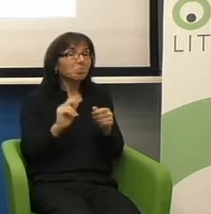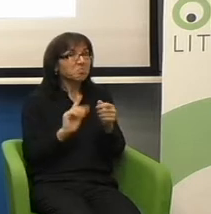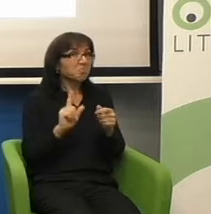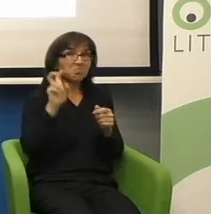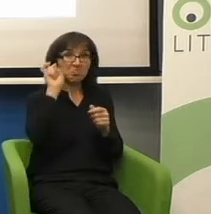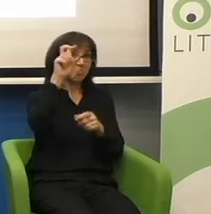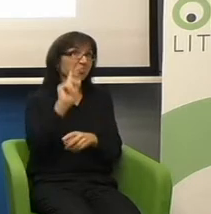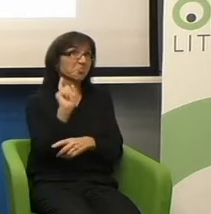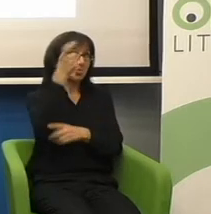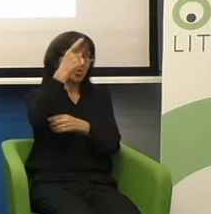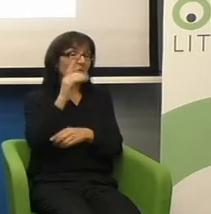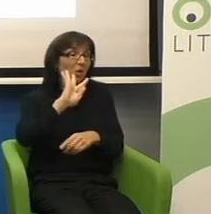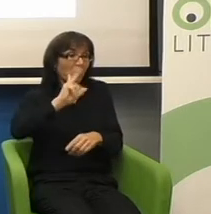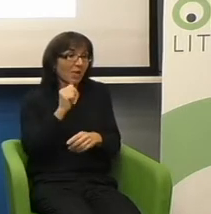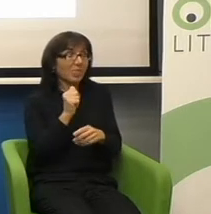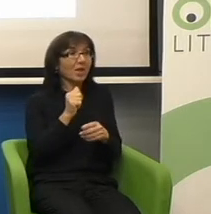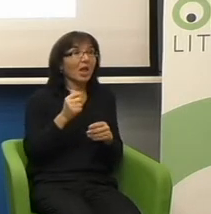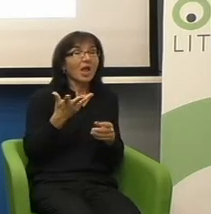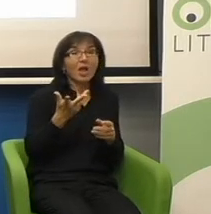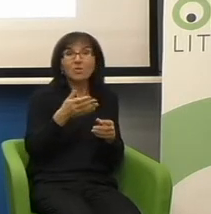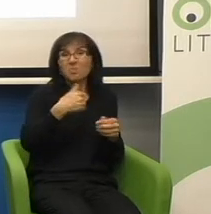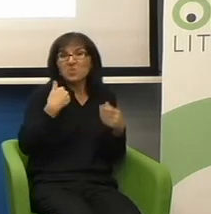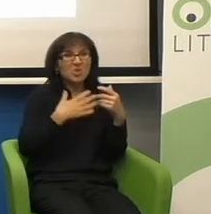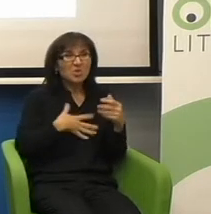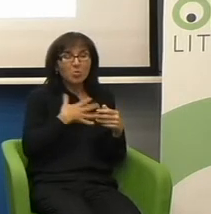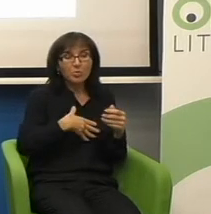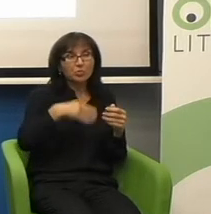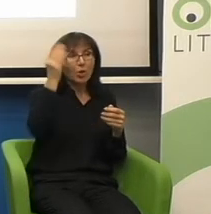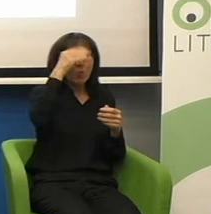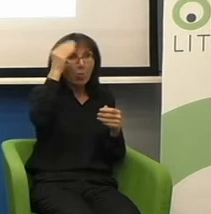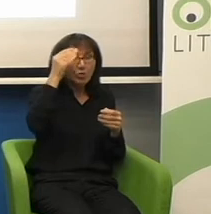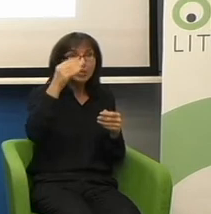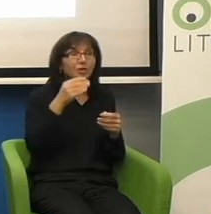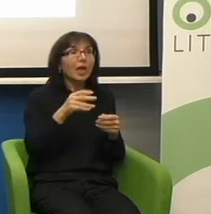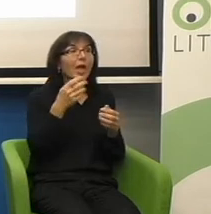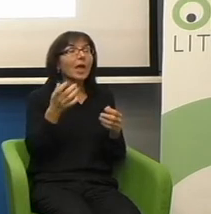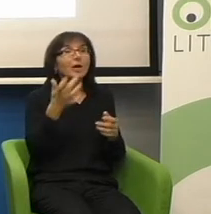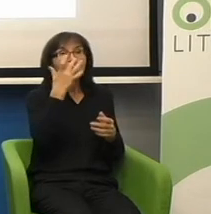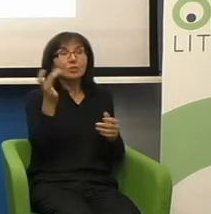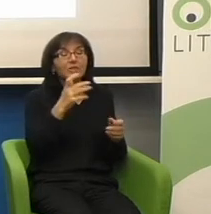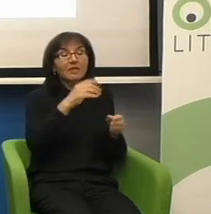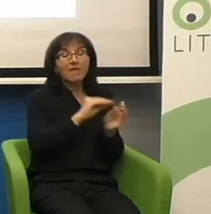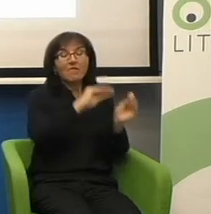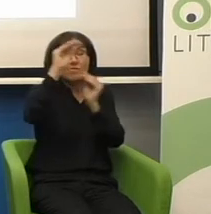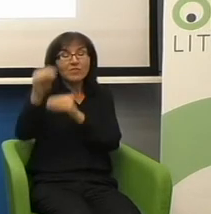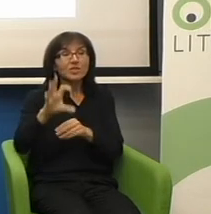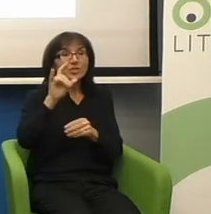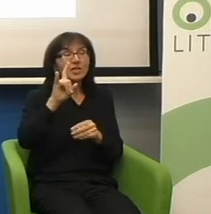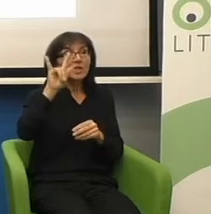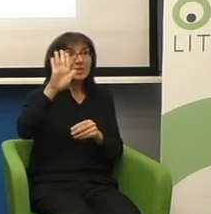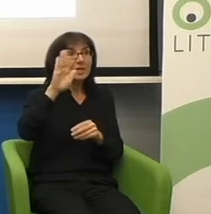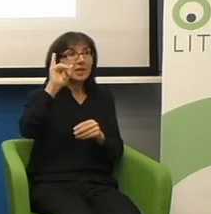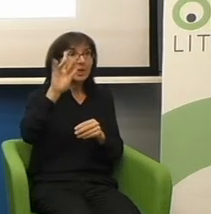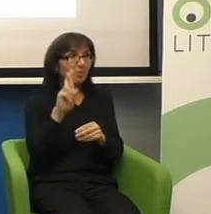go Sowieci i wywieźli na Sybir. Nigdy już stamtąd nie wrócił. Dziesięcioletnią Annę przygarnęli sąsiedzi, polska rodzina